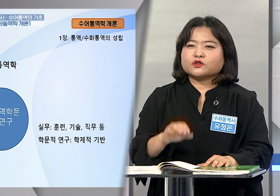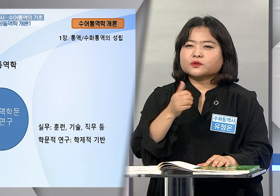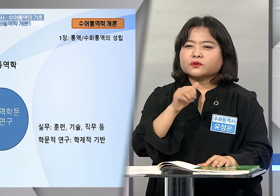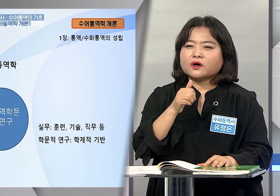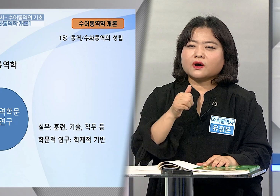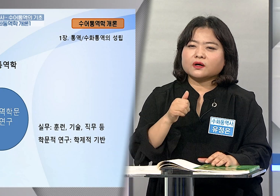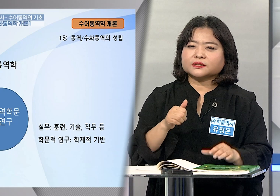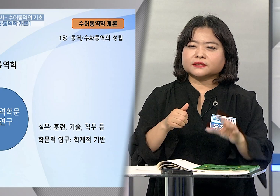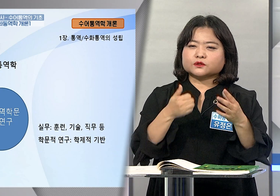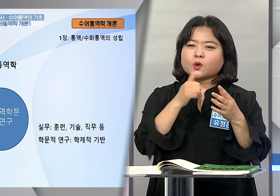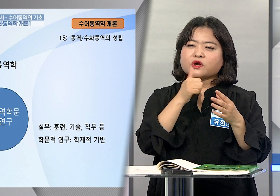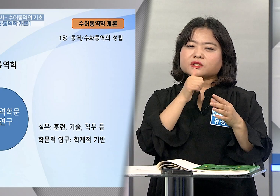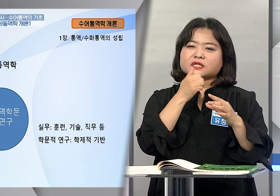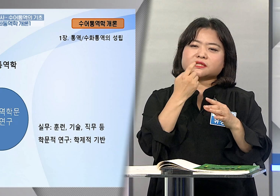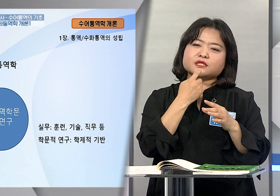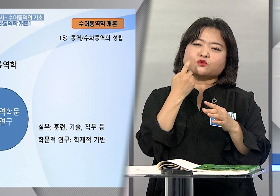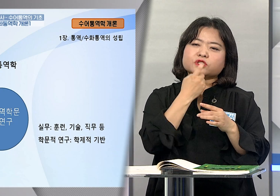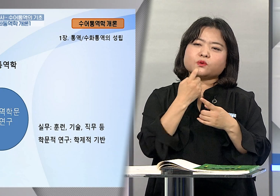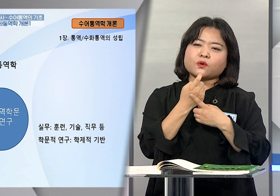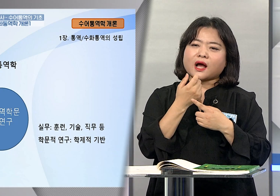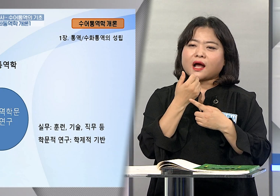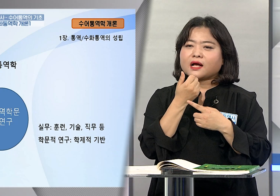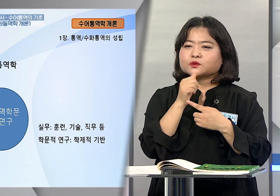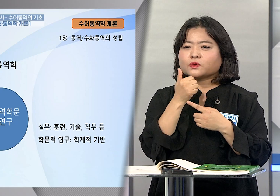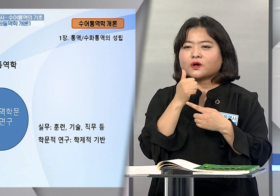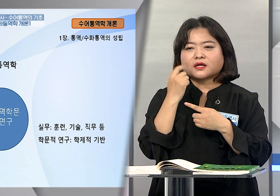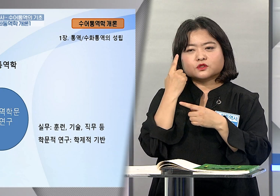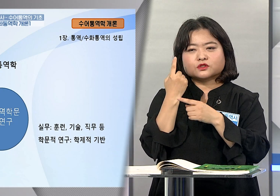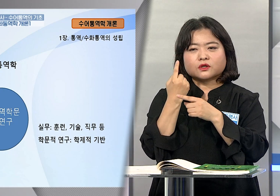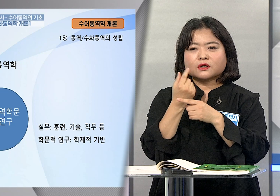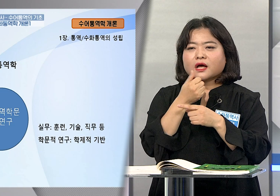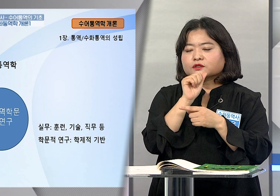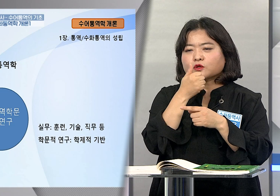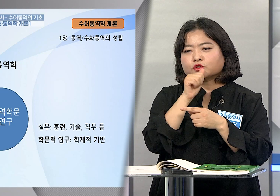자, 수화 통역은 이 실무 이론과